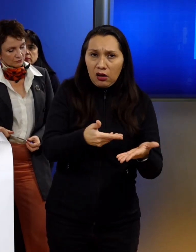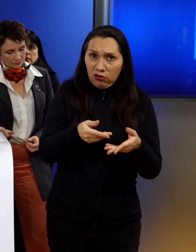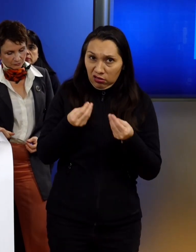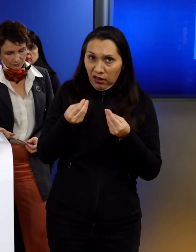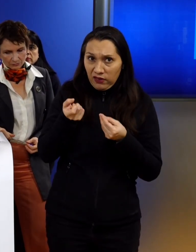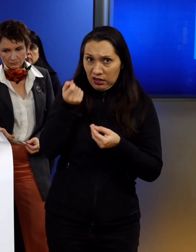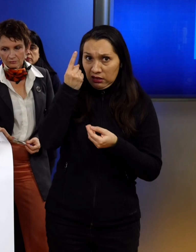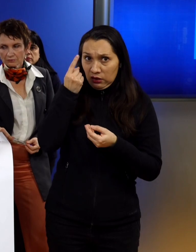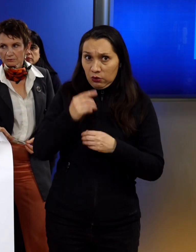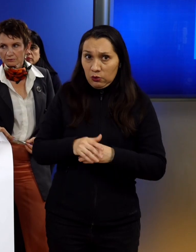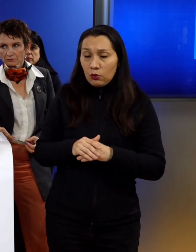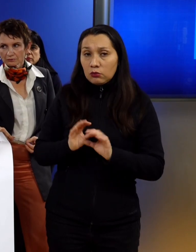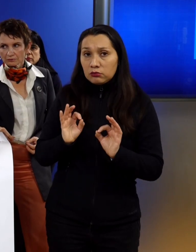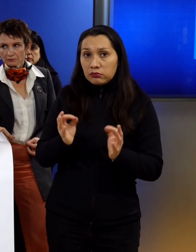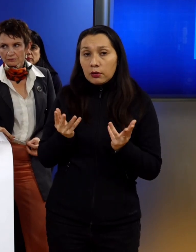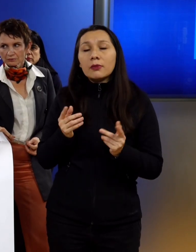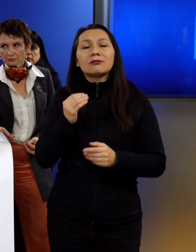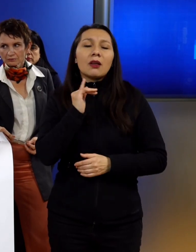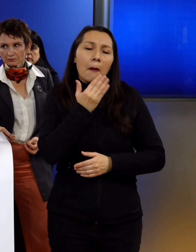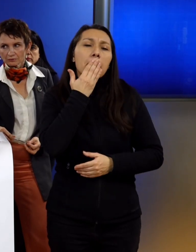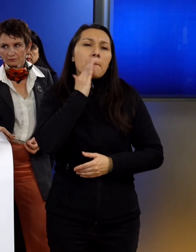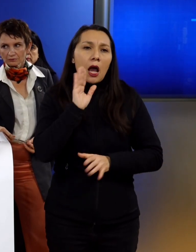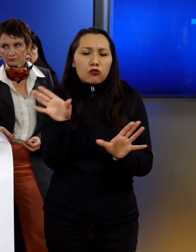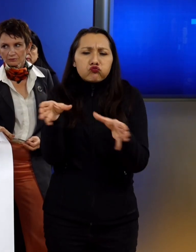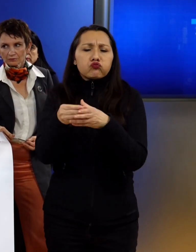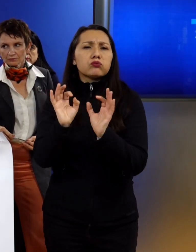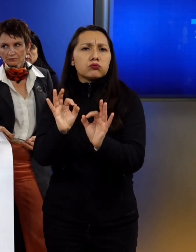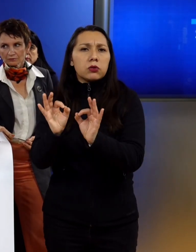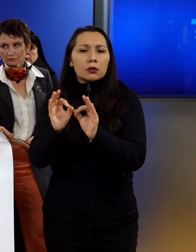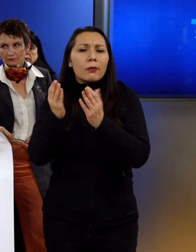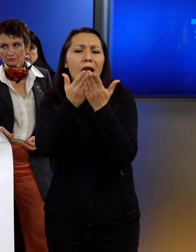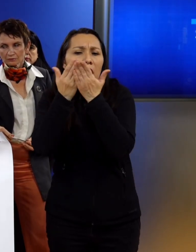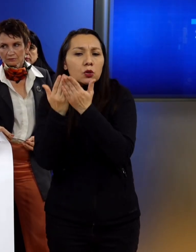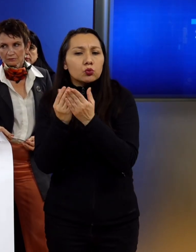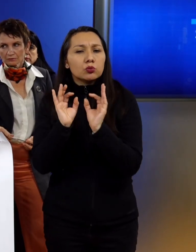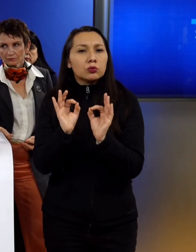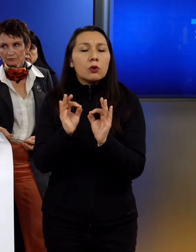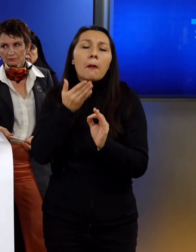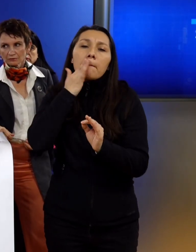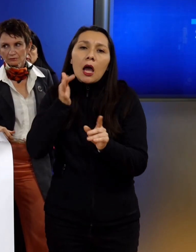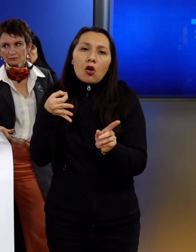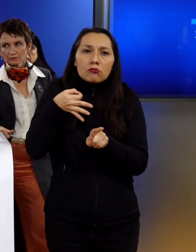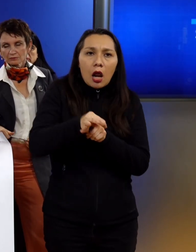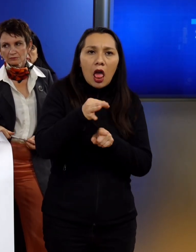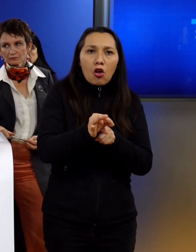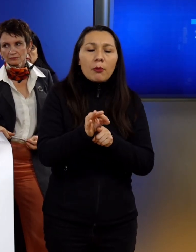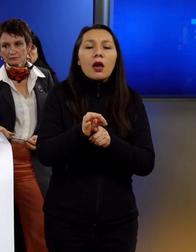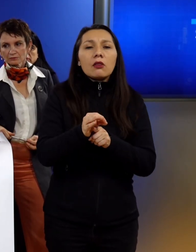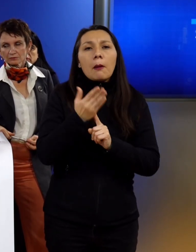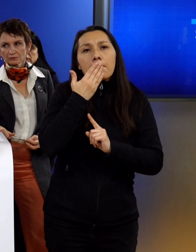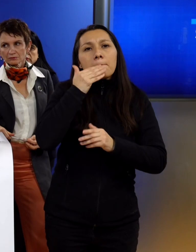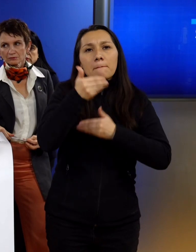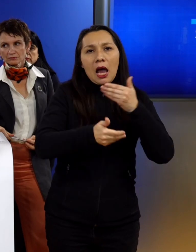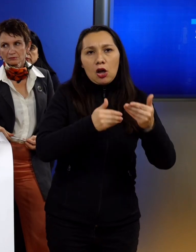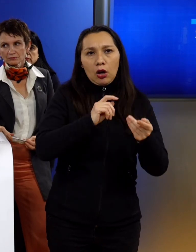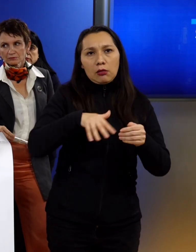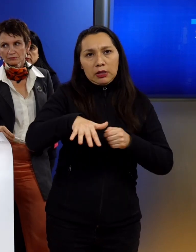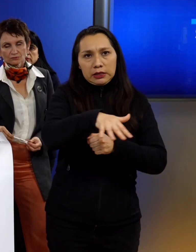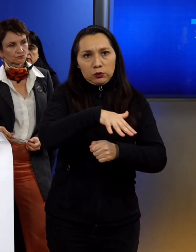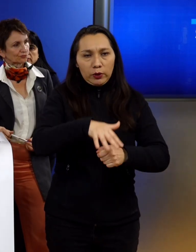esperado? Por eso justamente queremos formar este panel y estudiar esa situación en detalle y establecer recomendaciones para mejorar la